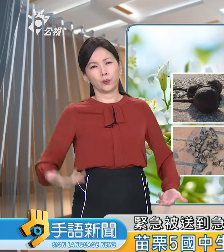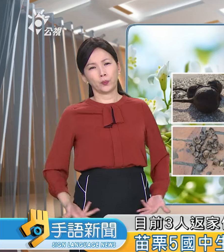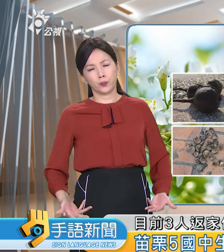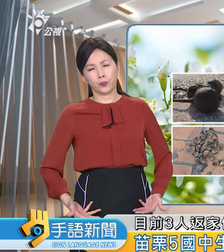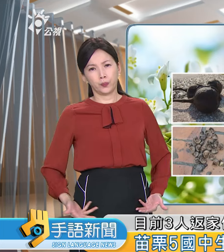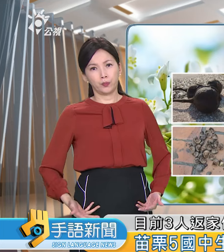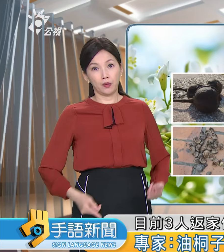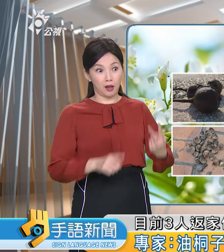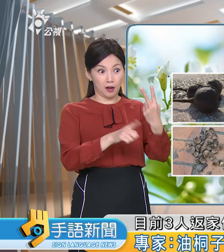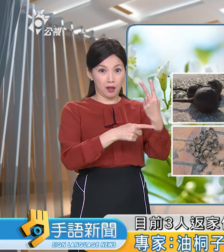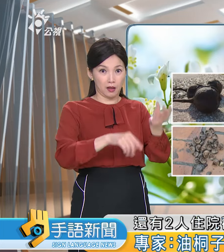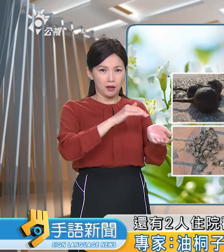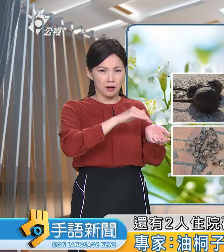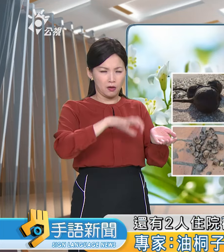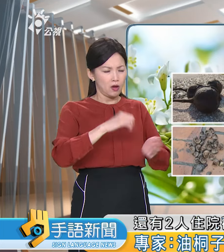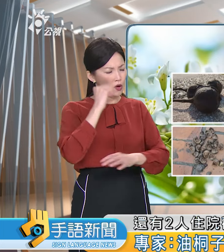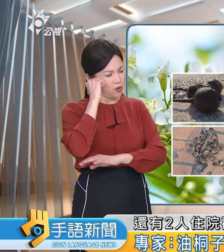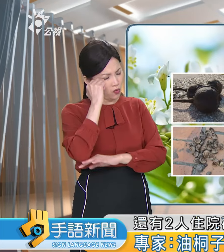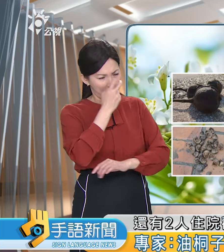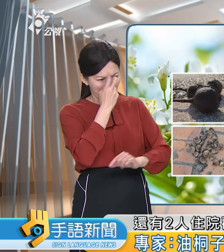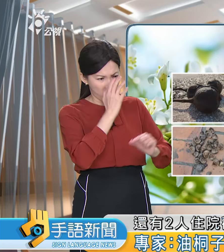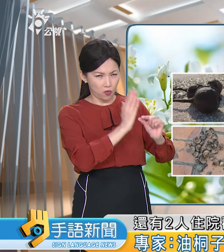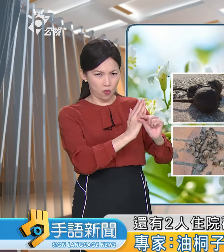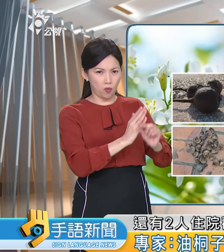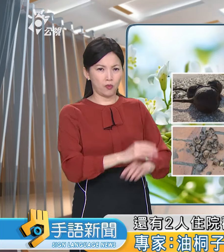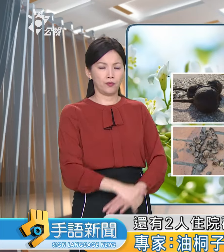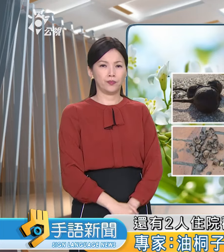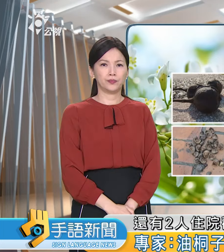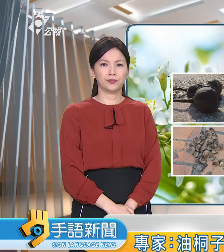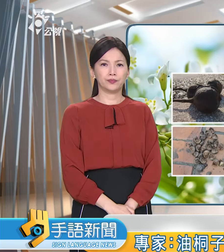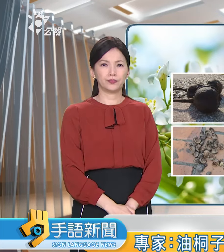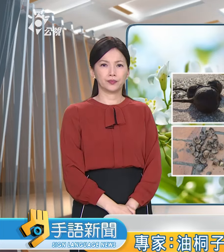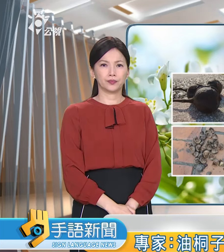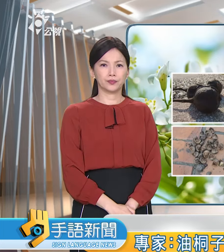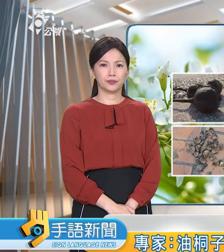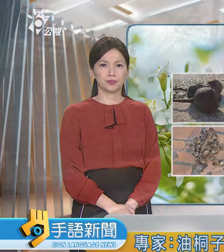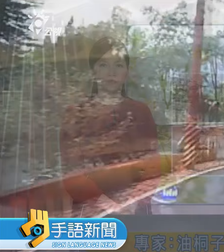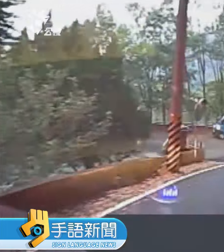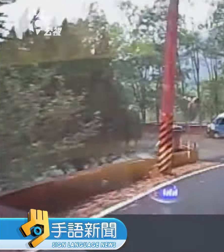三人返家休养，还有两人住院观察中。